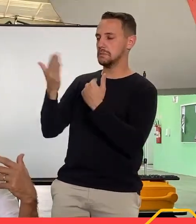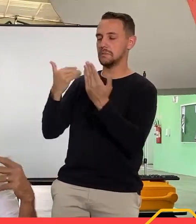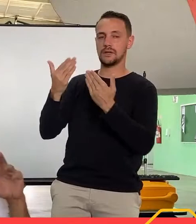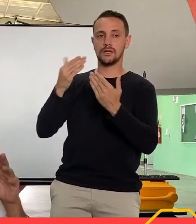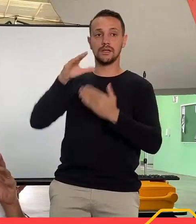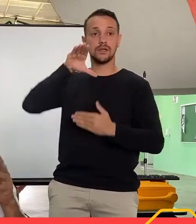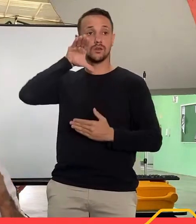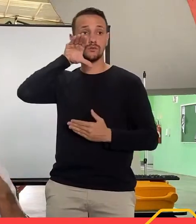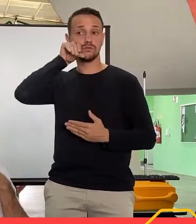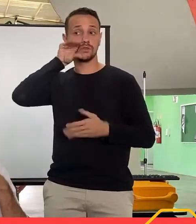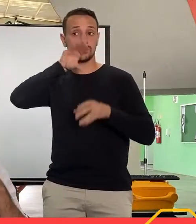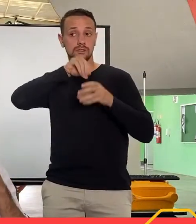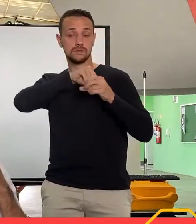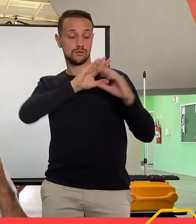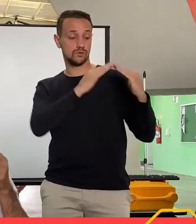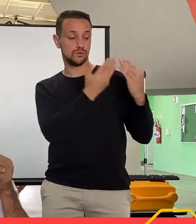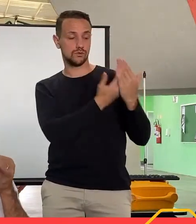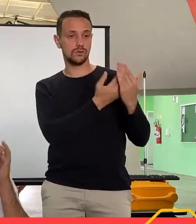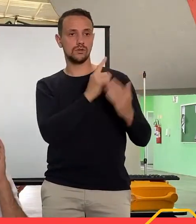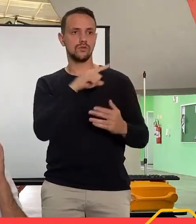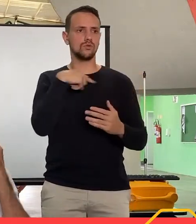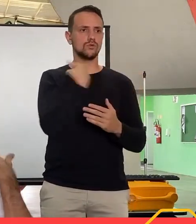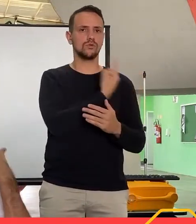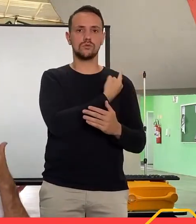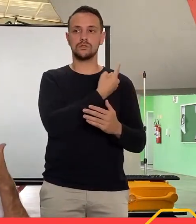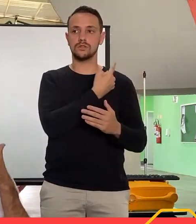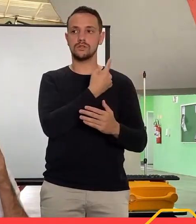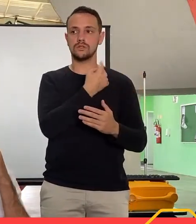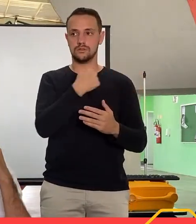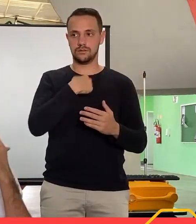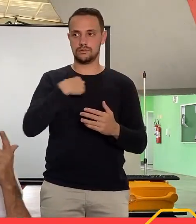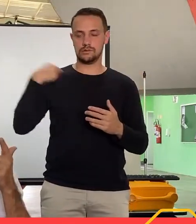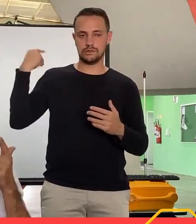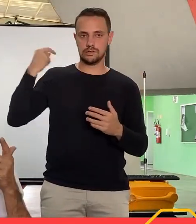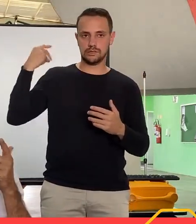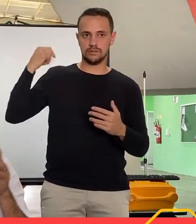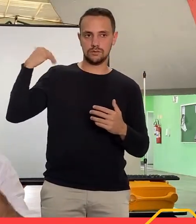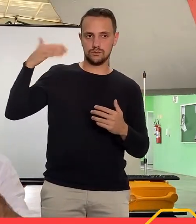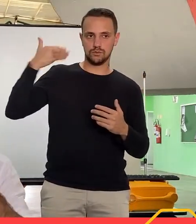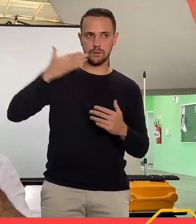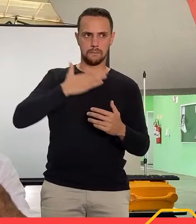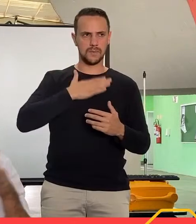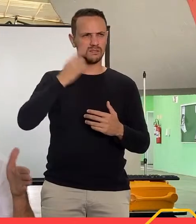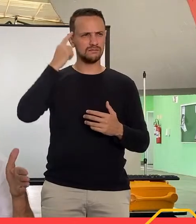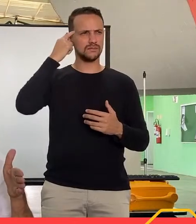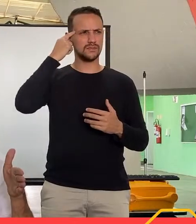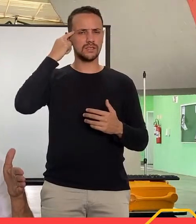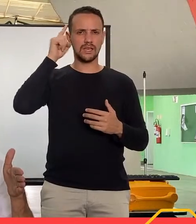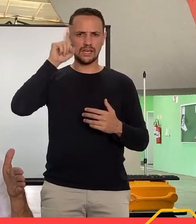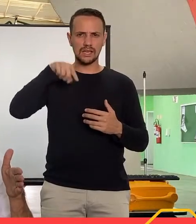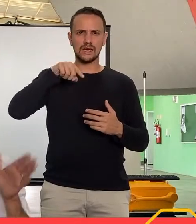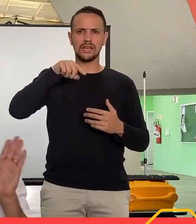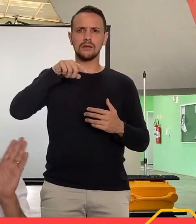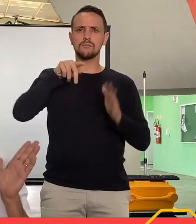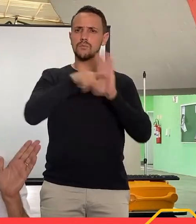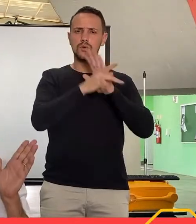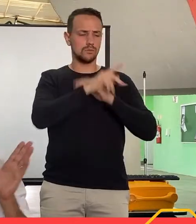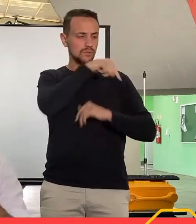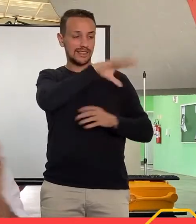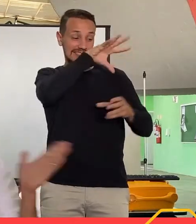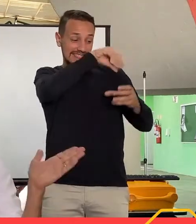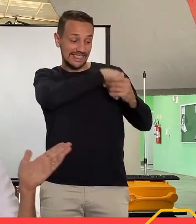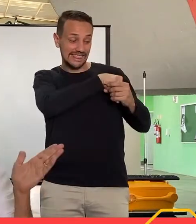escola, nós estamos discutindo um direito que até onde eu ia, no meu juízo, era um direito subjetivo da